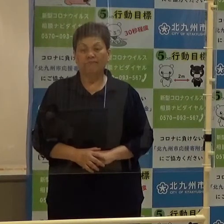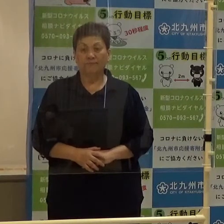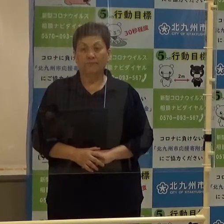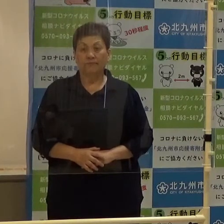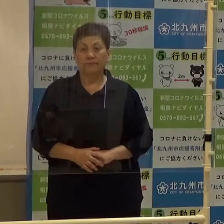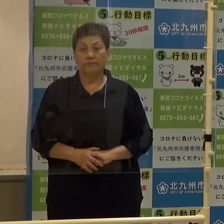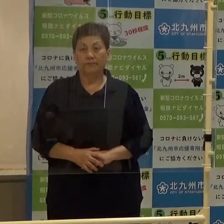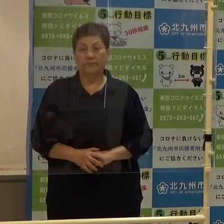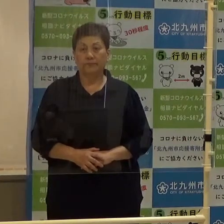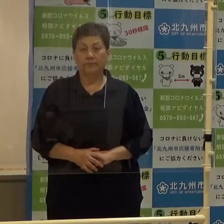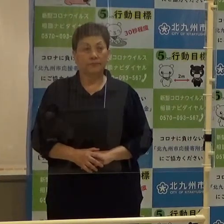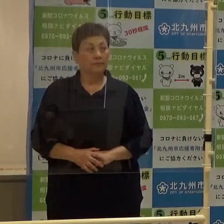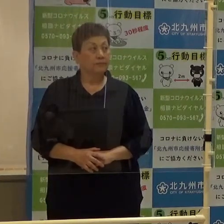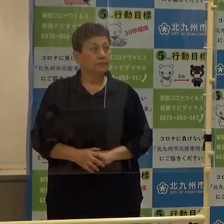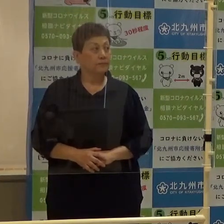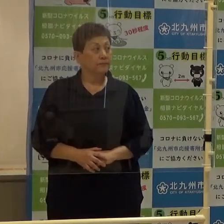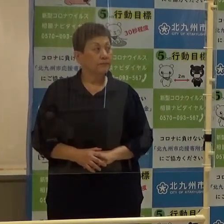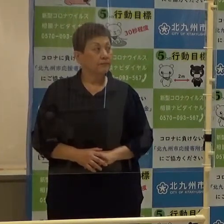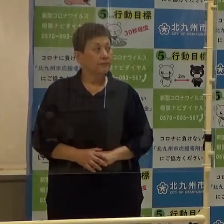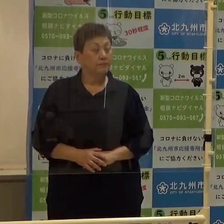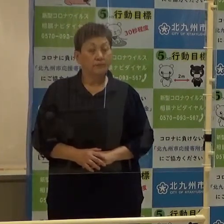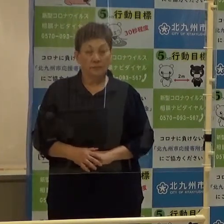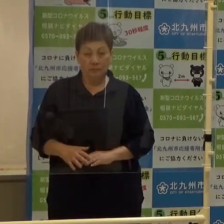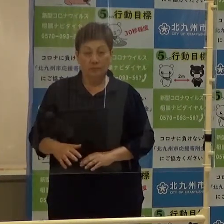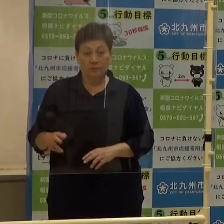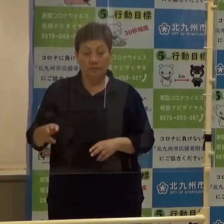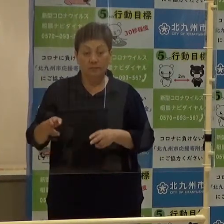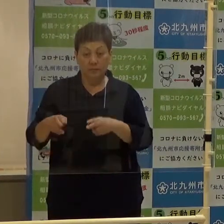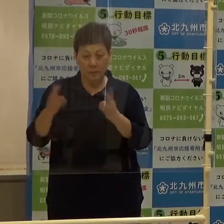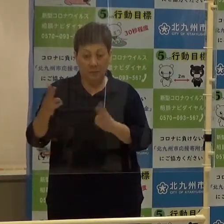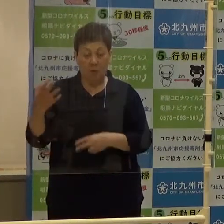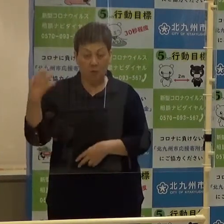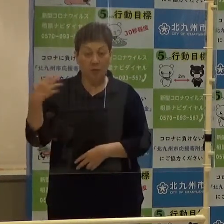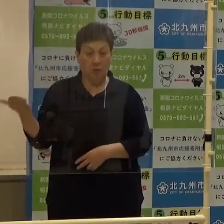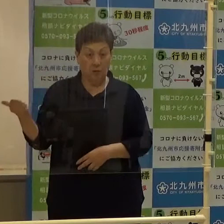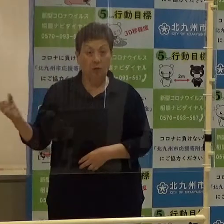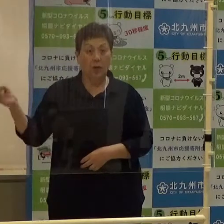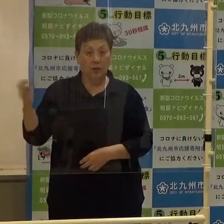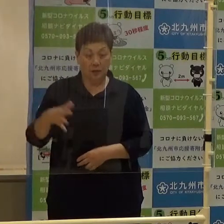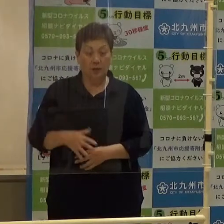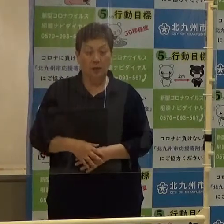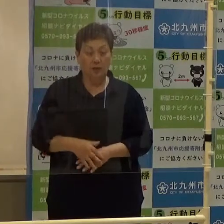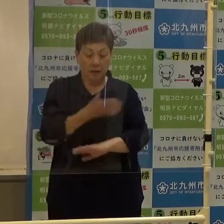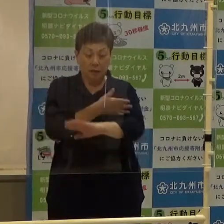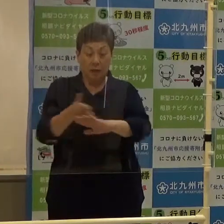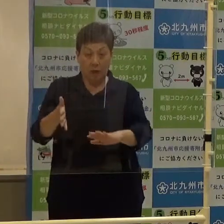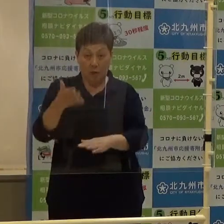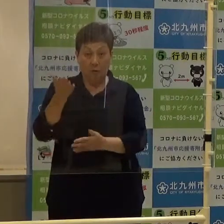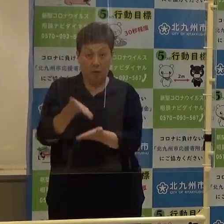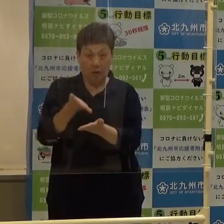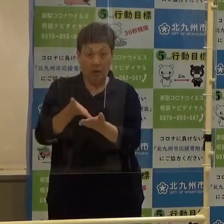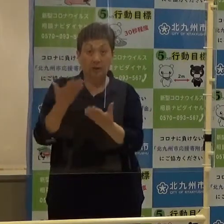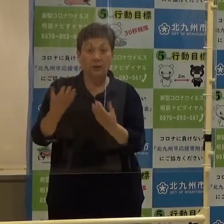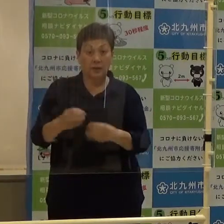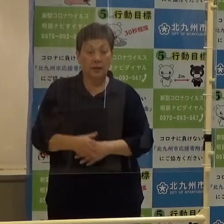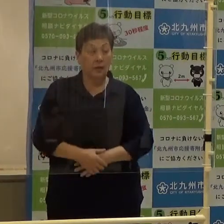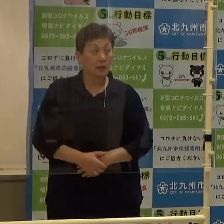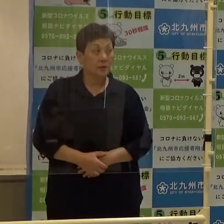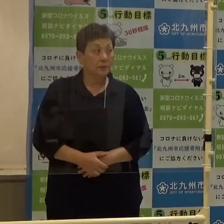あ、すみません、今これは人格の方からの経過の報告なんですが、